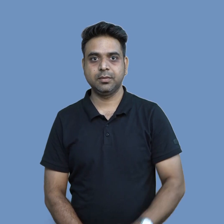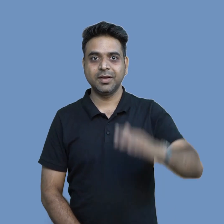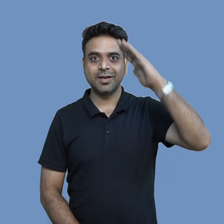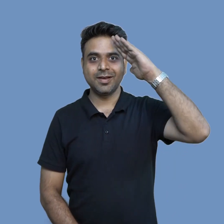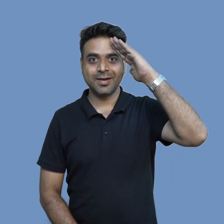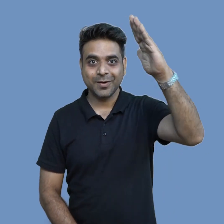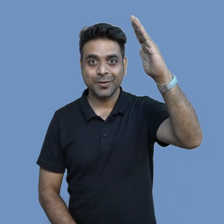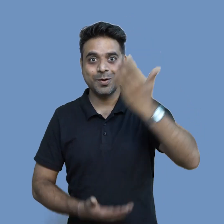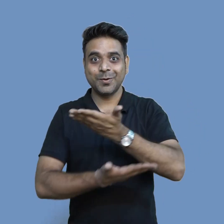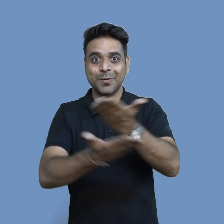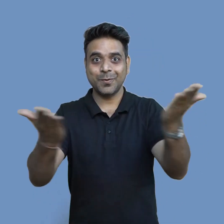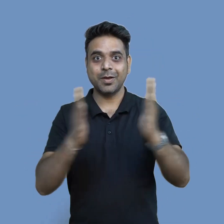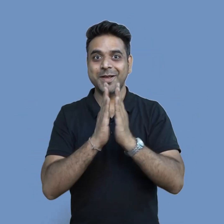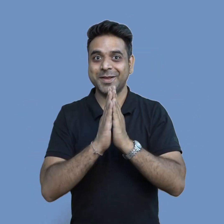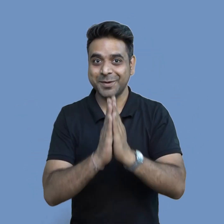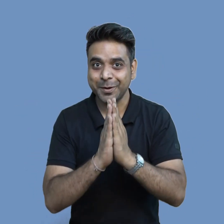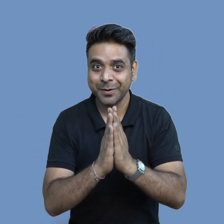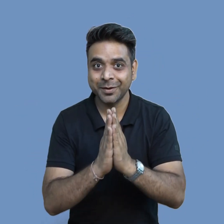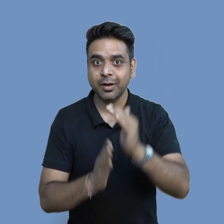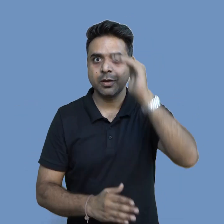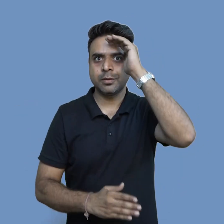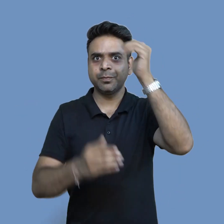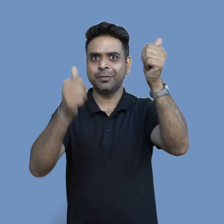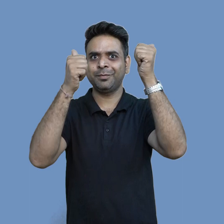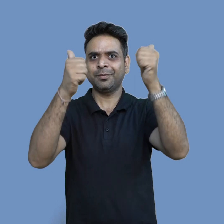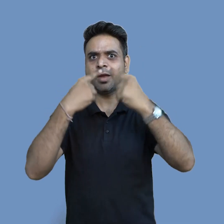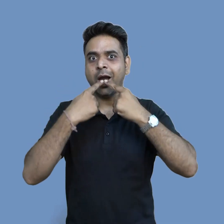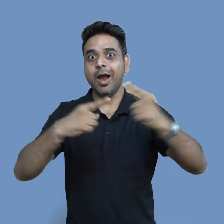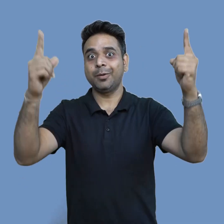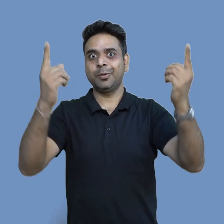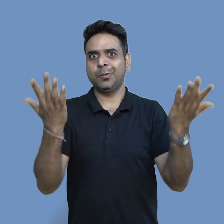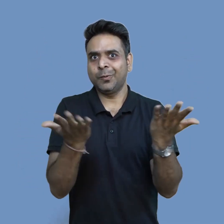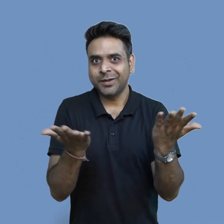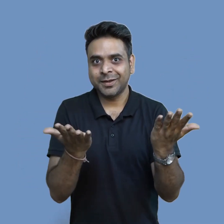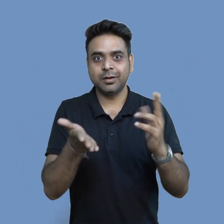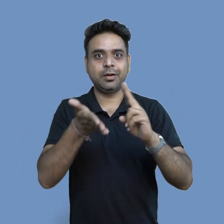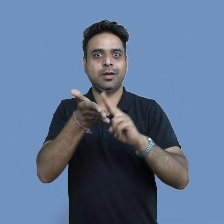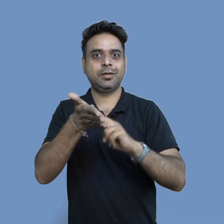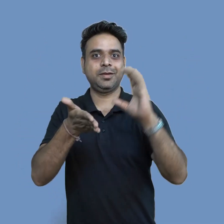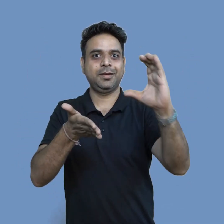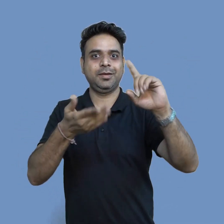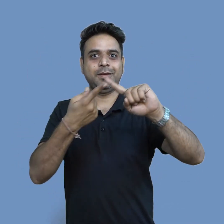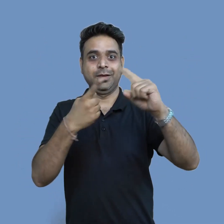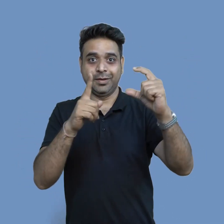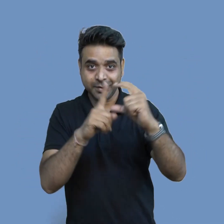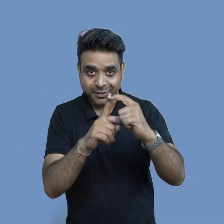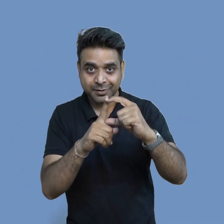हेलो, नमस्कार आप सभी को। हम सभी के लिए खुशखबरी है। एनसीईडी इंडिया